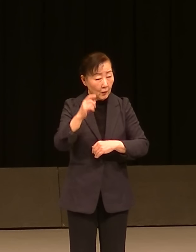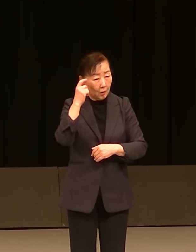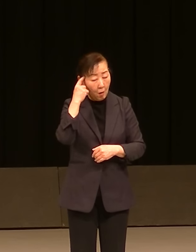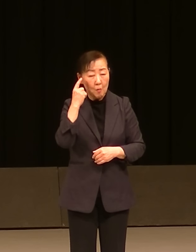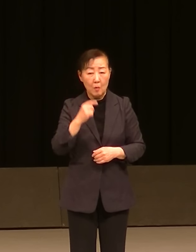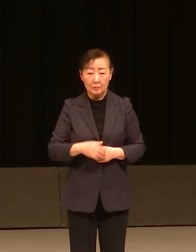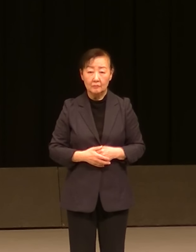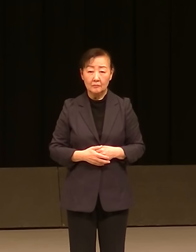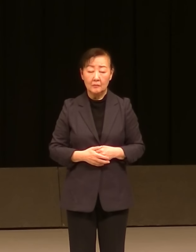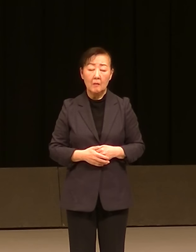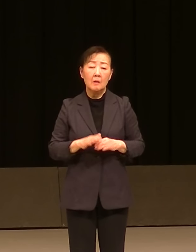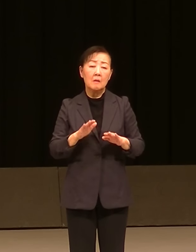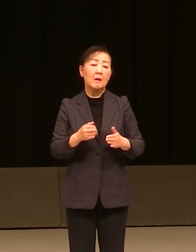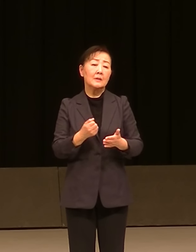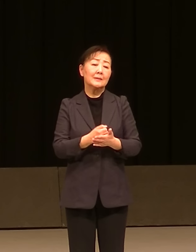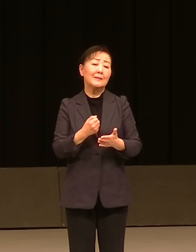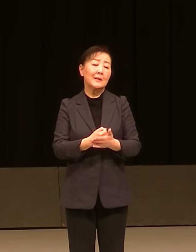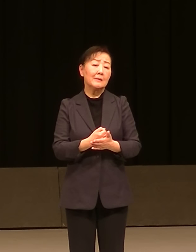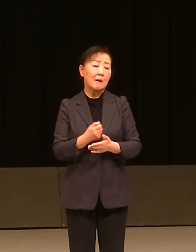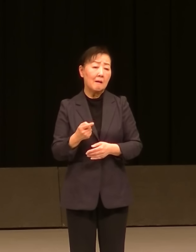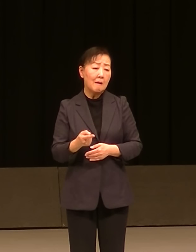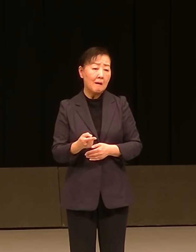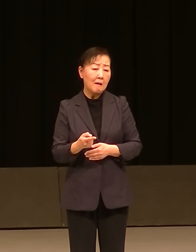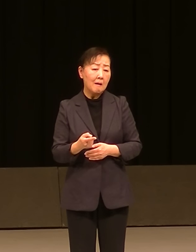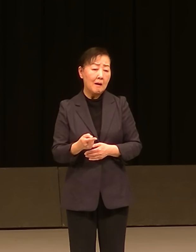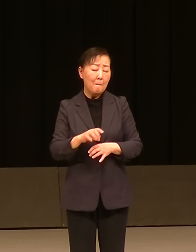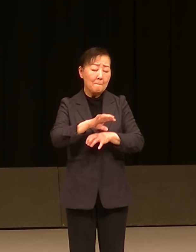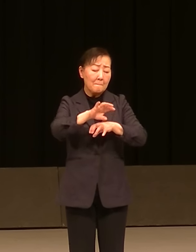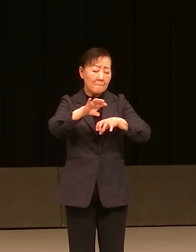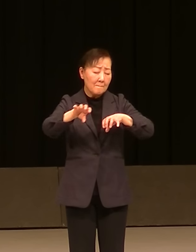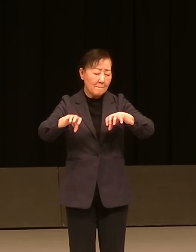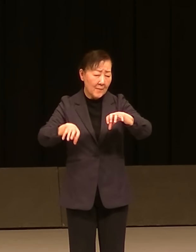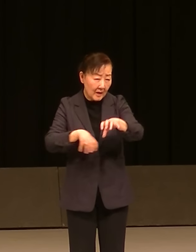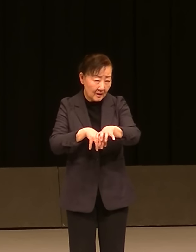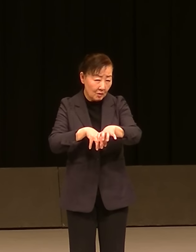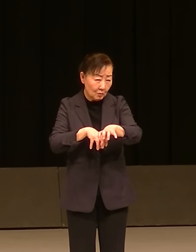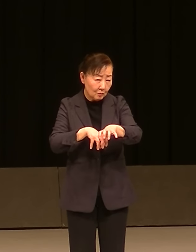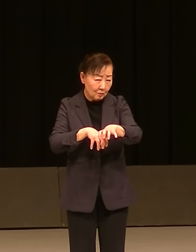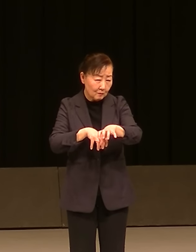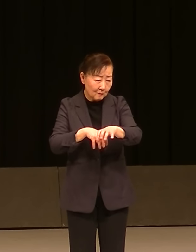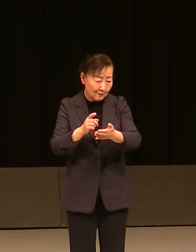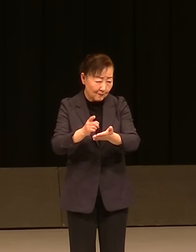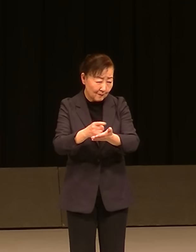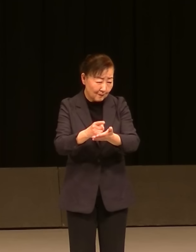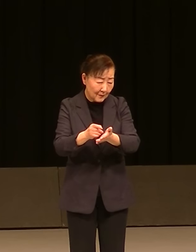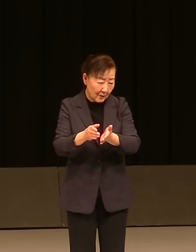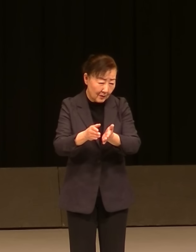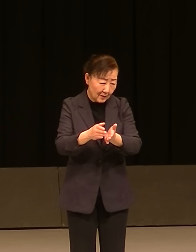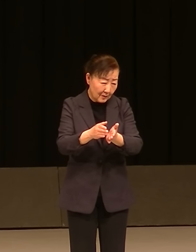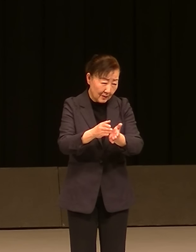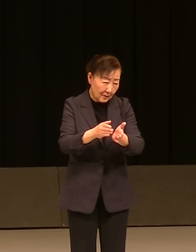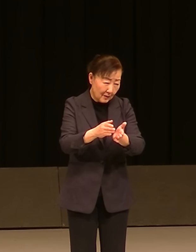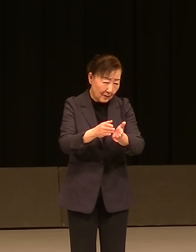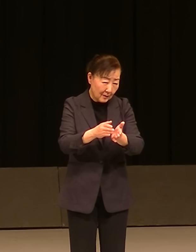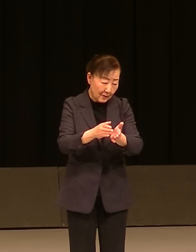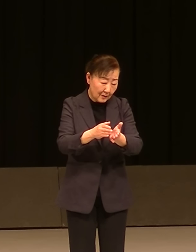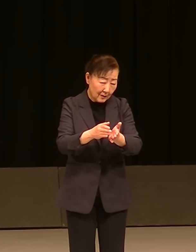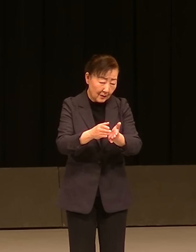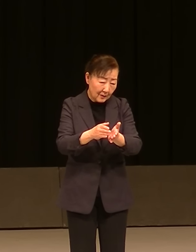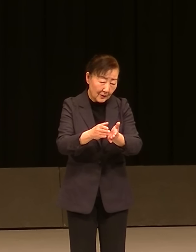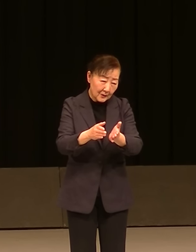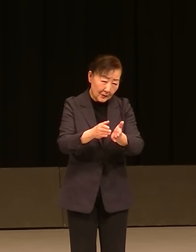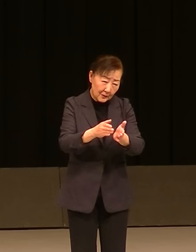います。残念ながら今はそれと逆の方向に行きかけているというか、かなりの程度逆